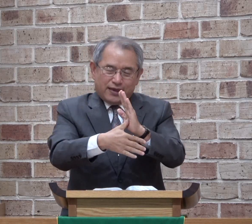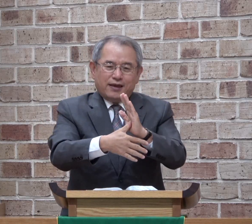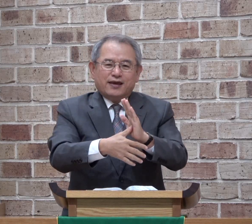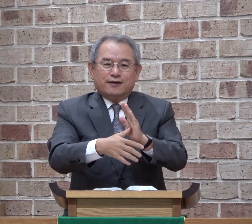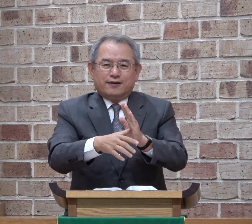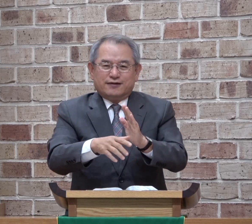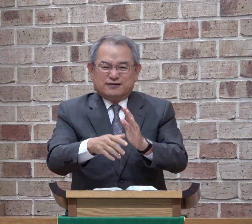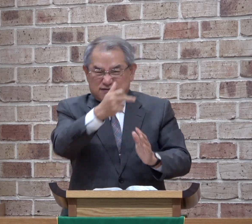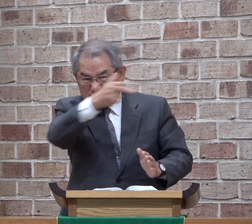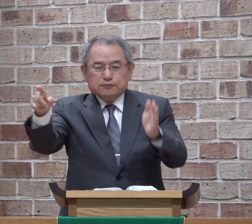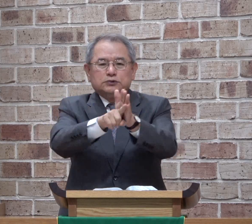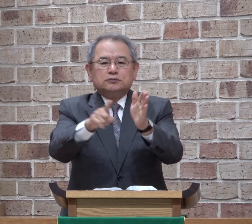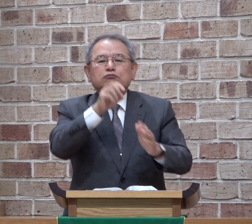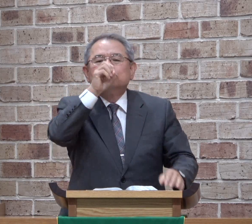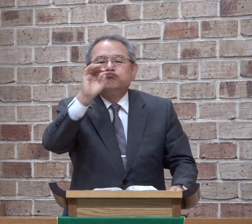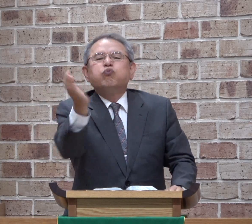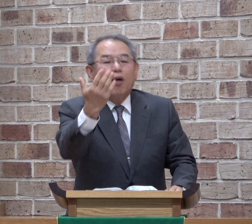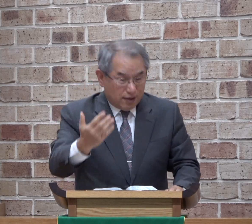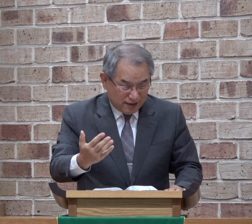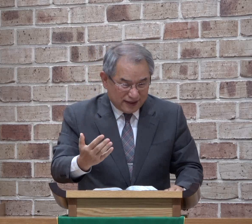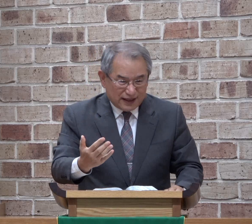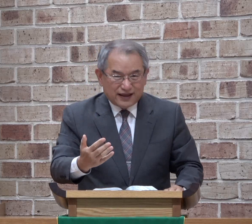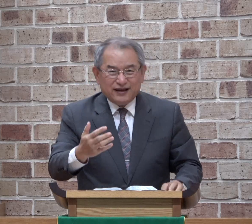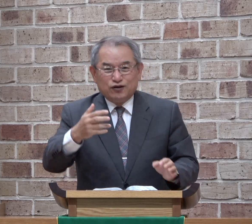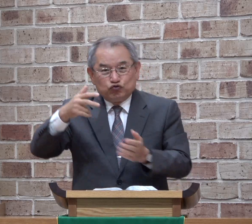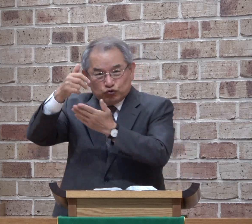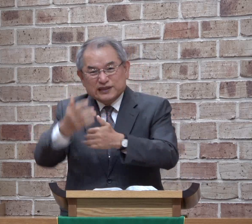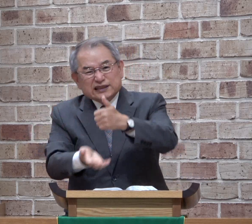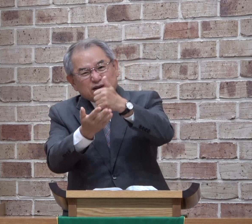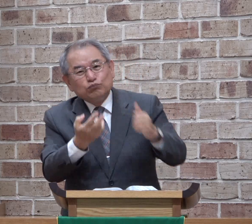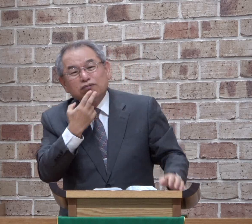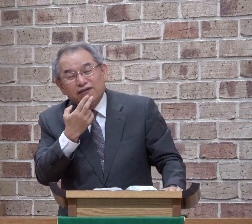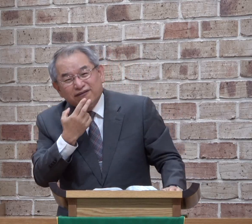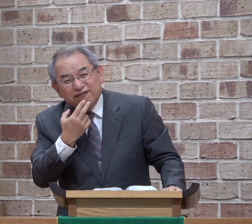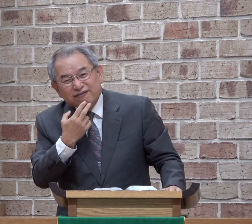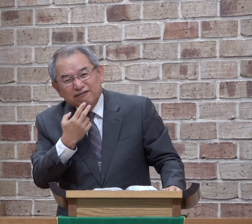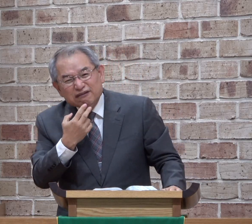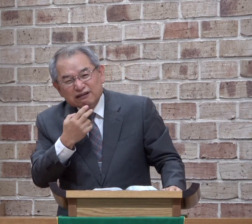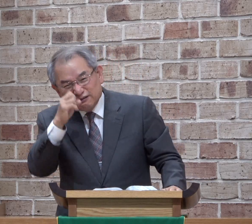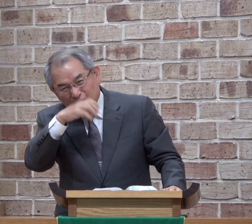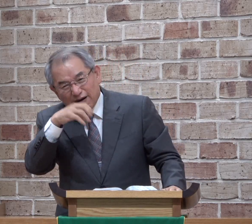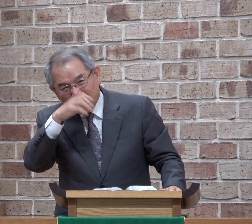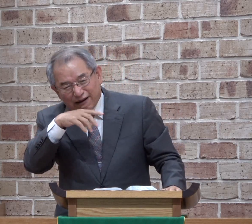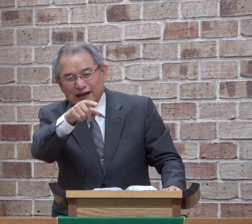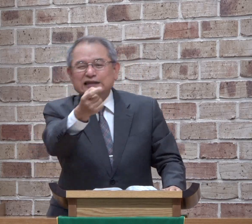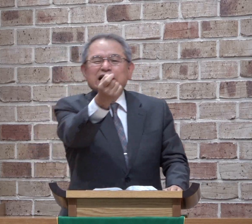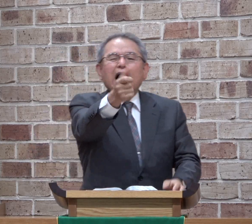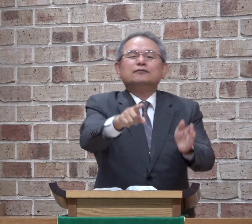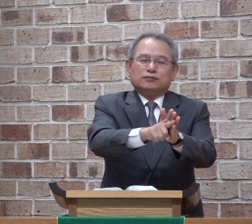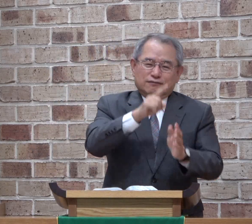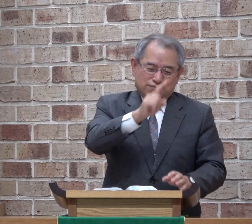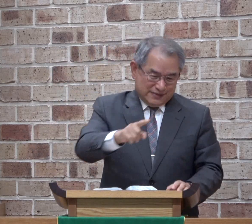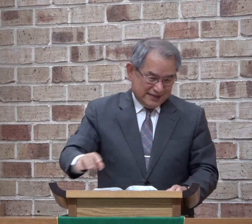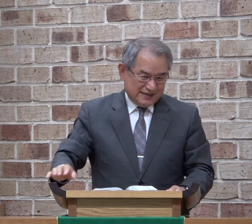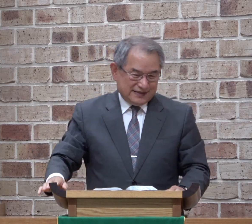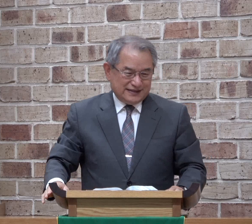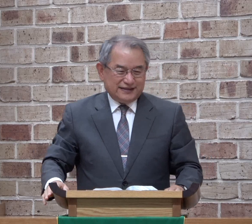주님이 보시고 칭찬하실 때 그 사람을 큰 믿음이라고 합니다. 칭찬하지 않으면 작은